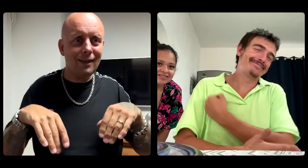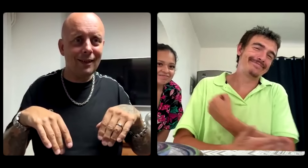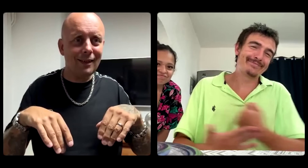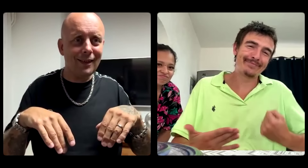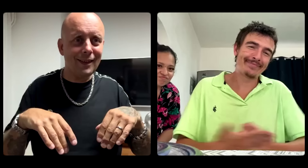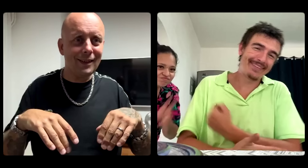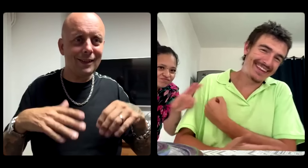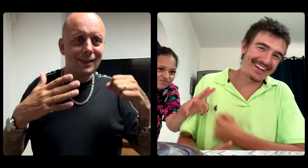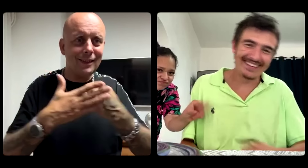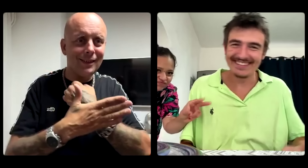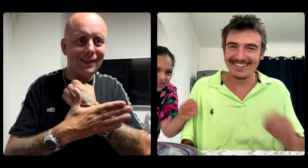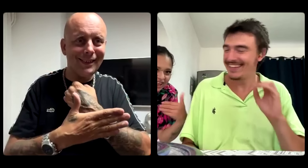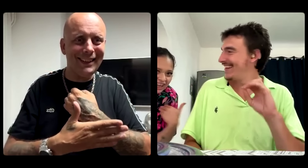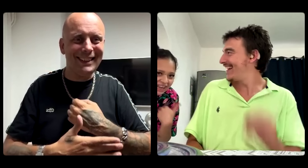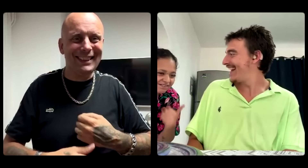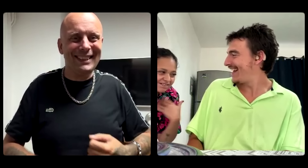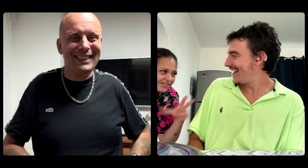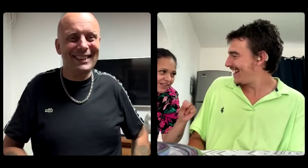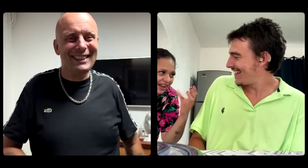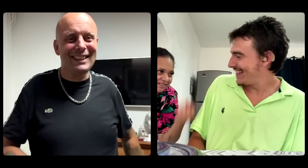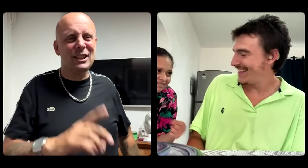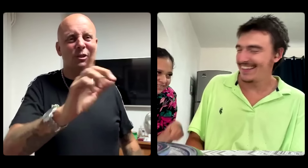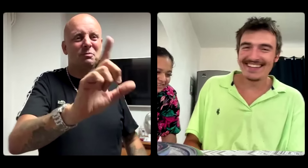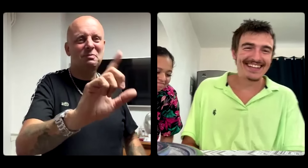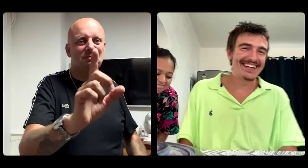Hoe komt dat? Moet ik zeggen hoe dat komt?